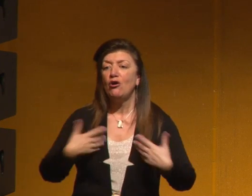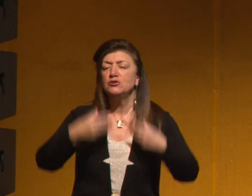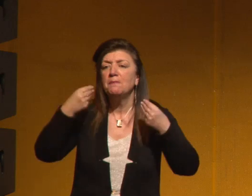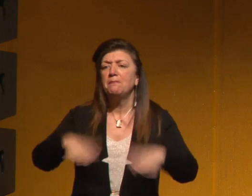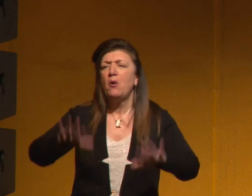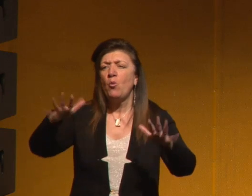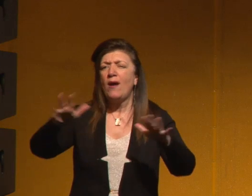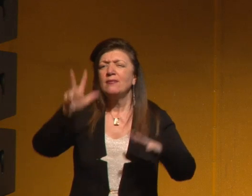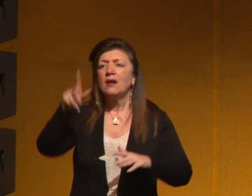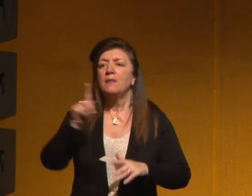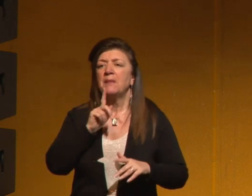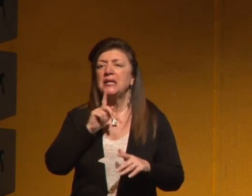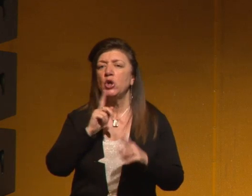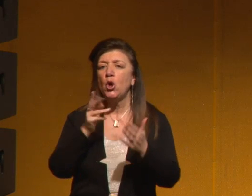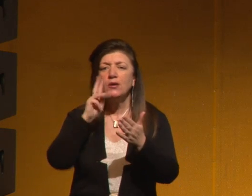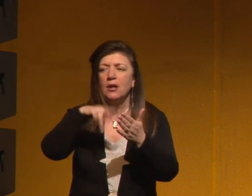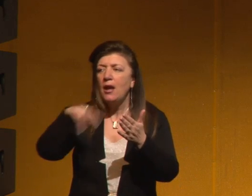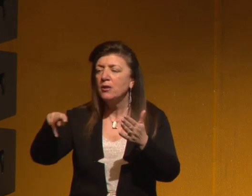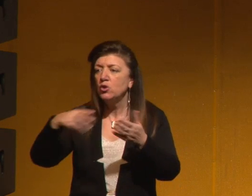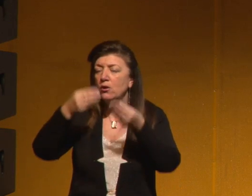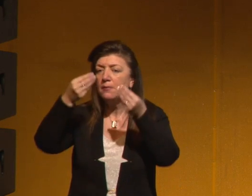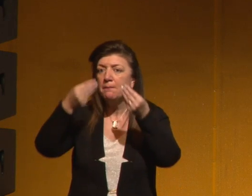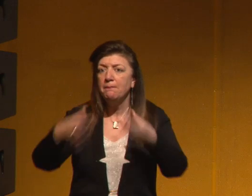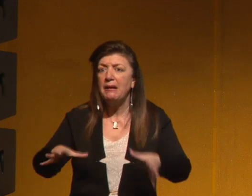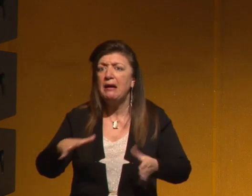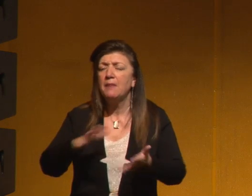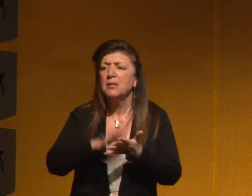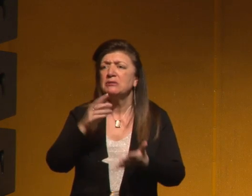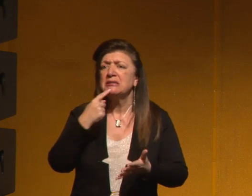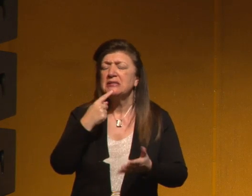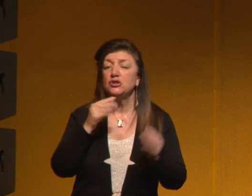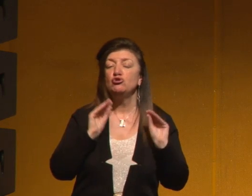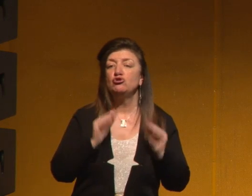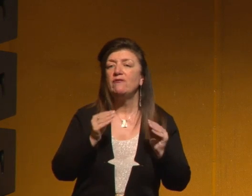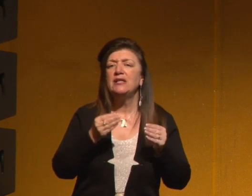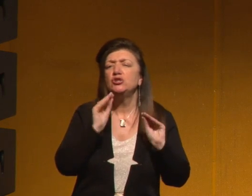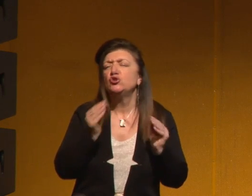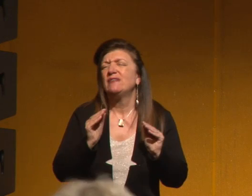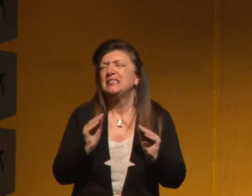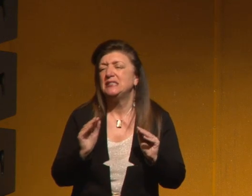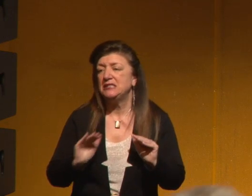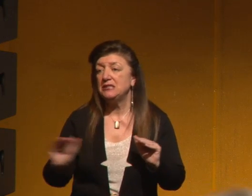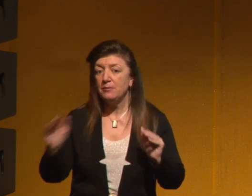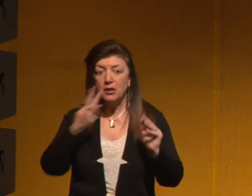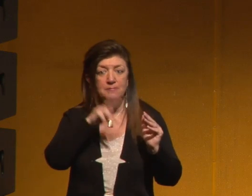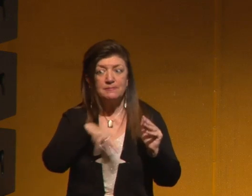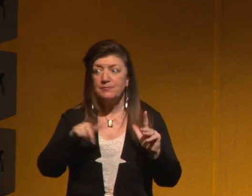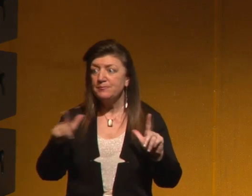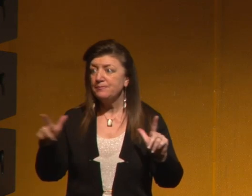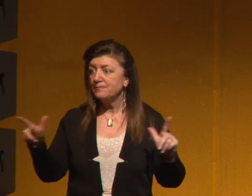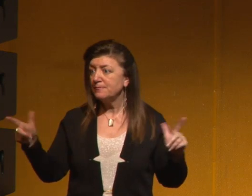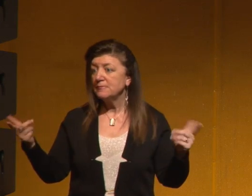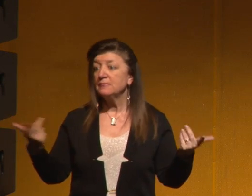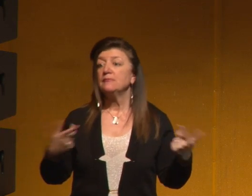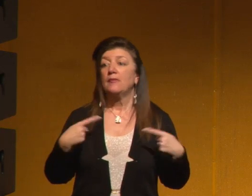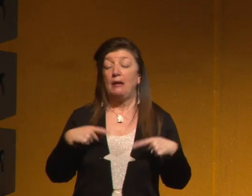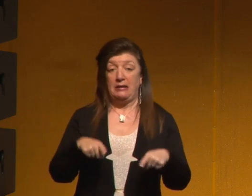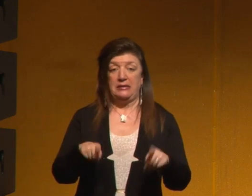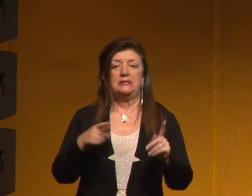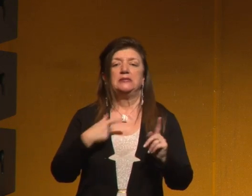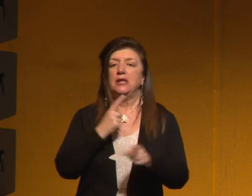e la maggior parte costruita da giovani e giovanissimi dobbiamo fare in modo di contrastare